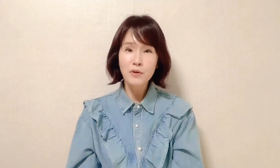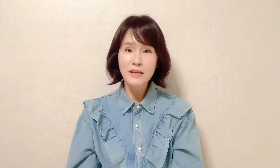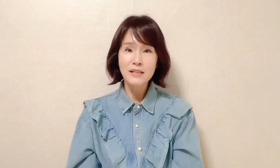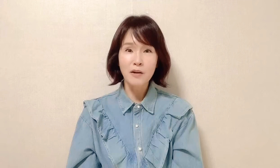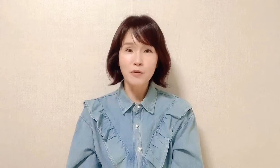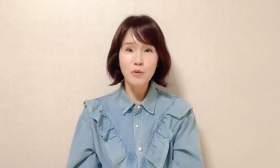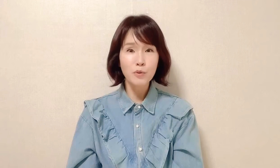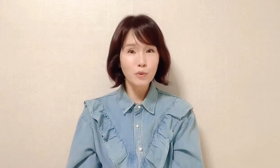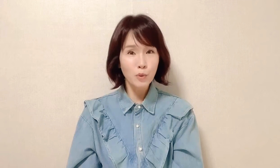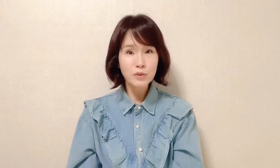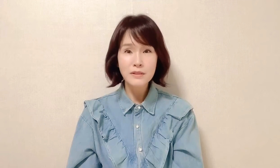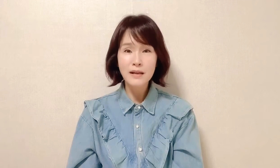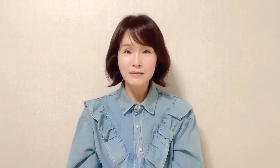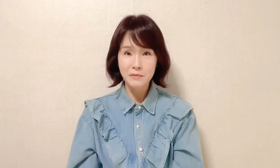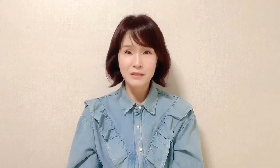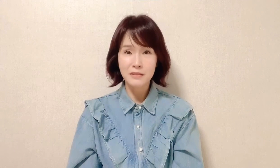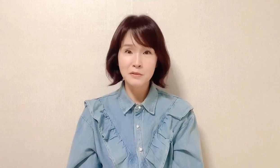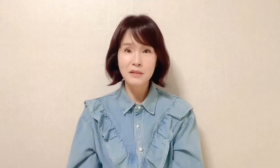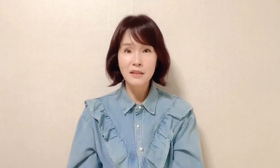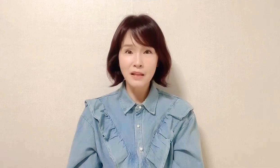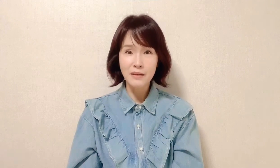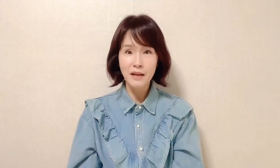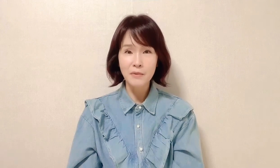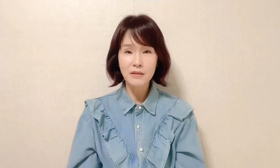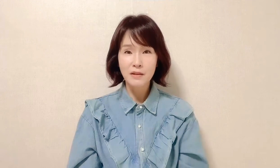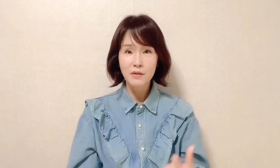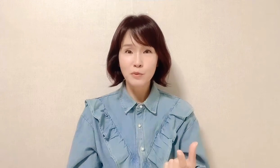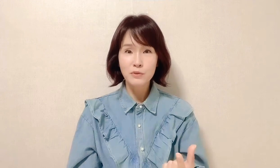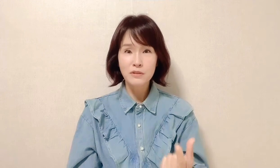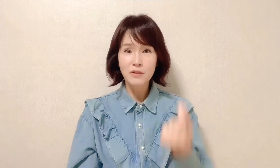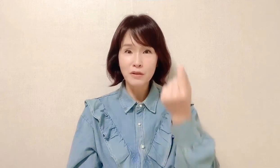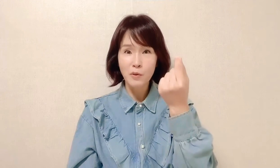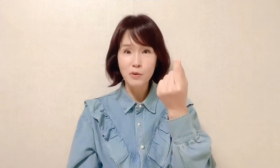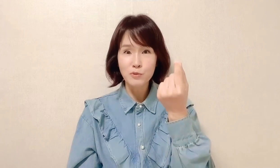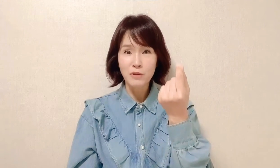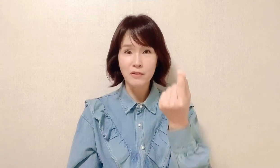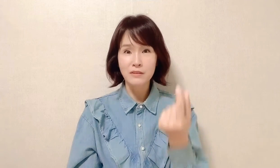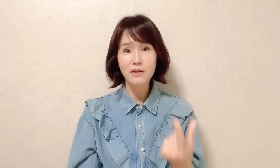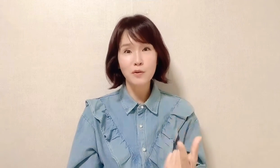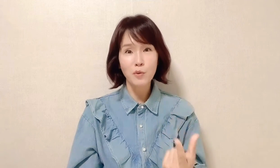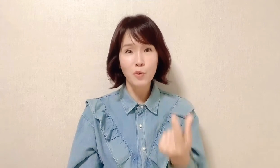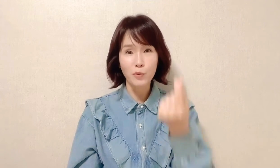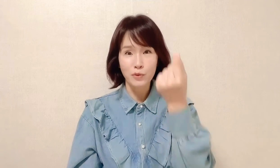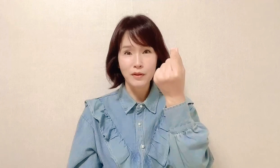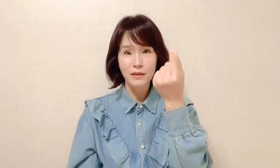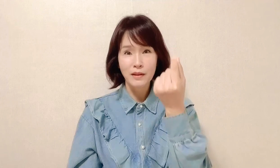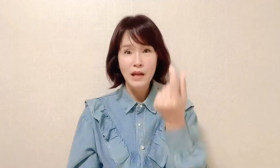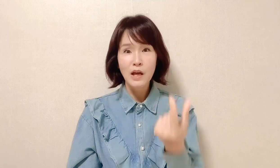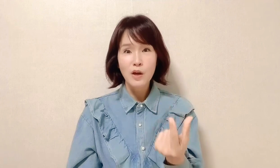표현하지 않고 곧이라는 의미를 그대로 쓰겠다 한다면 곧은 이렇게 올려주면 되거든요. 곧,